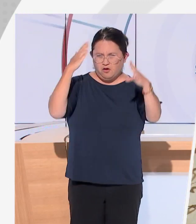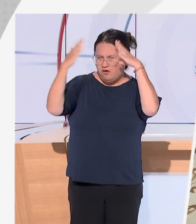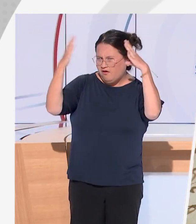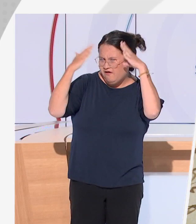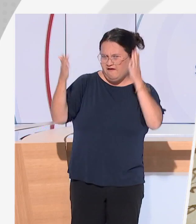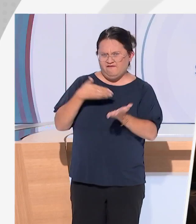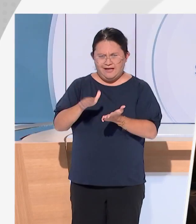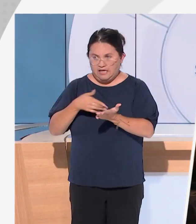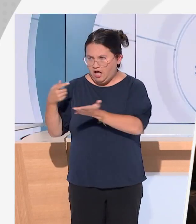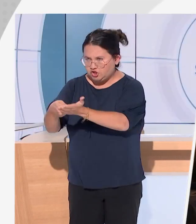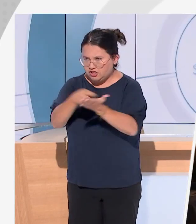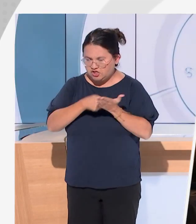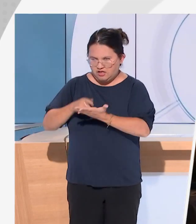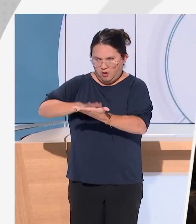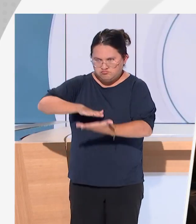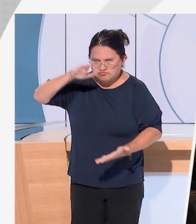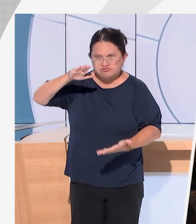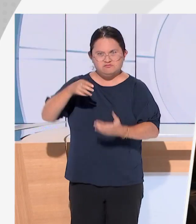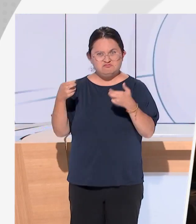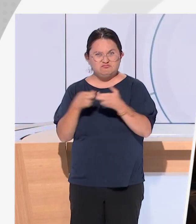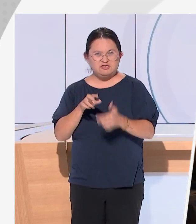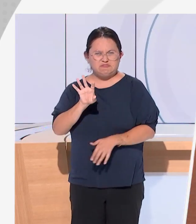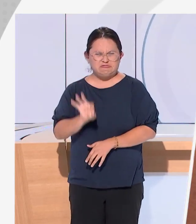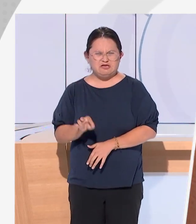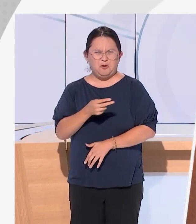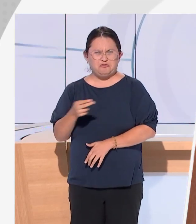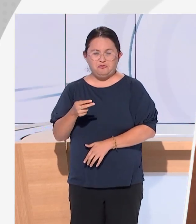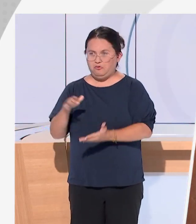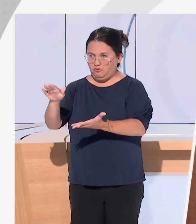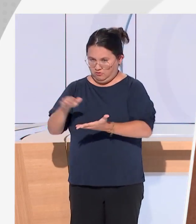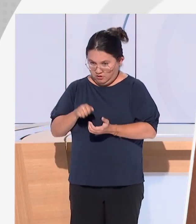vieux livres et papiers pour 50 € et découvre ensuite ce parchemin.